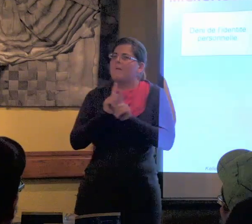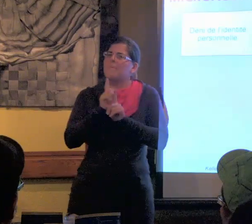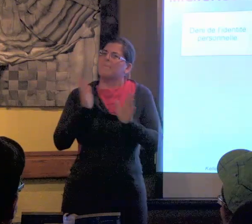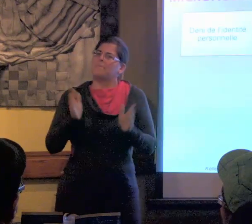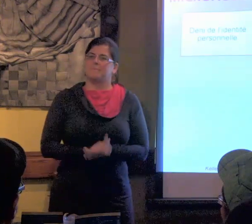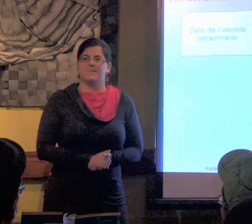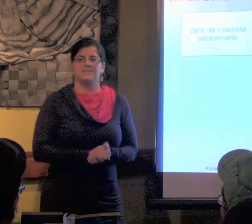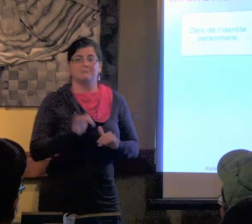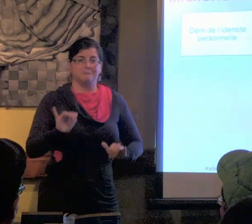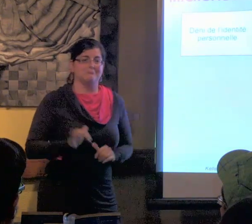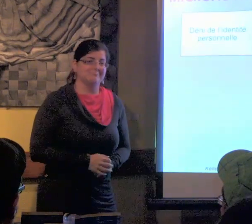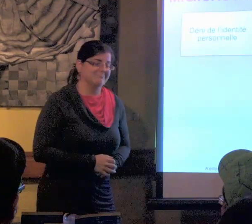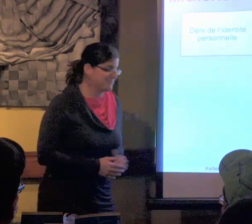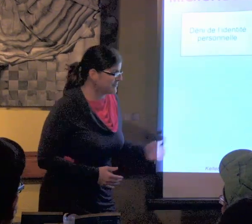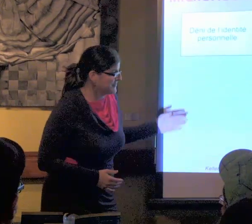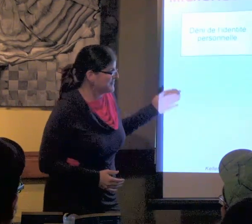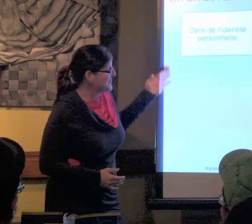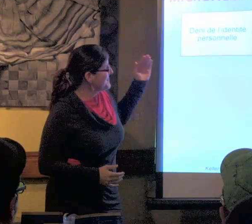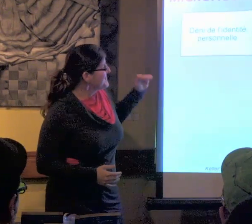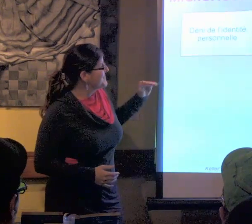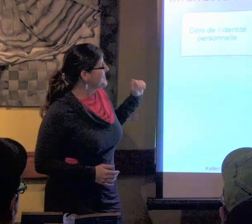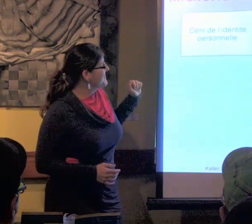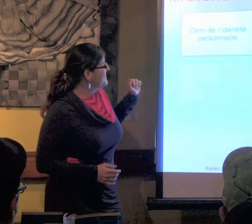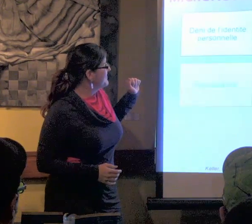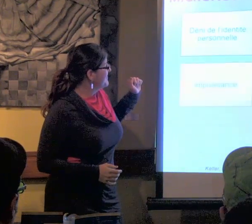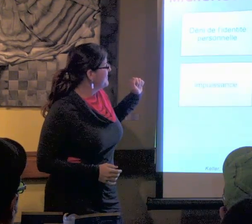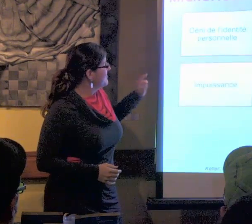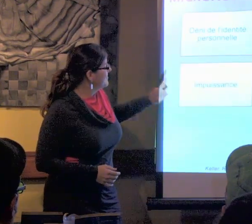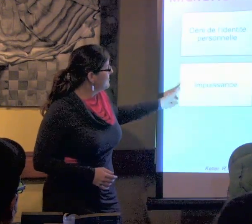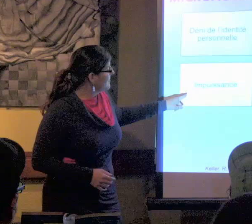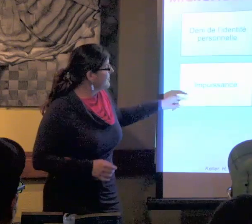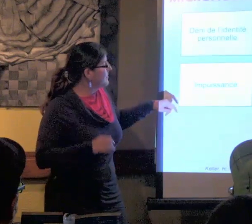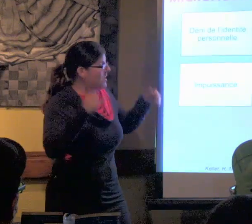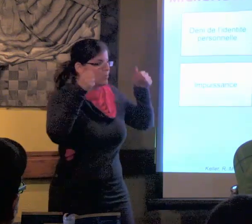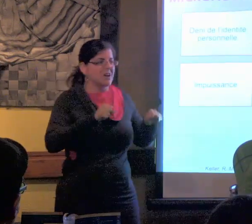vraiment sur notre vie privée. Donc, c'est ce que je voulais dire.